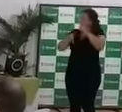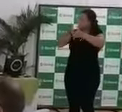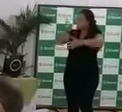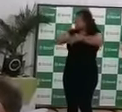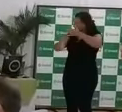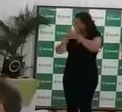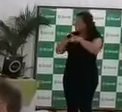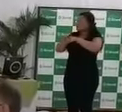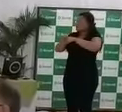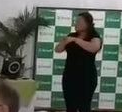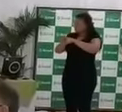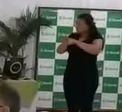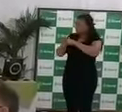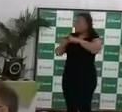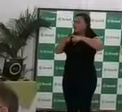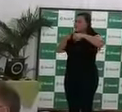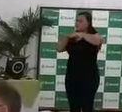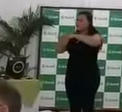a associação deles com